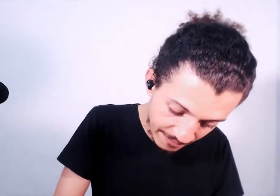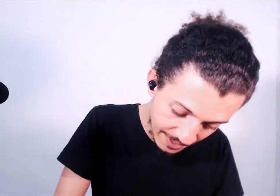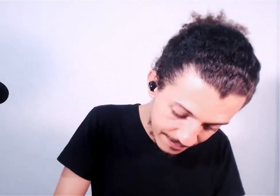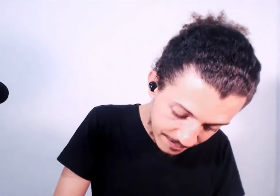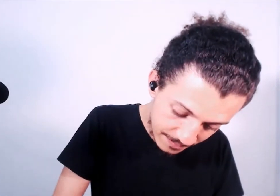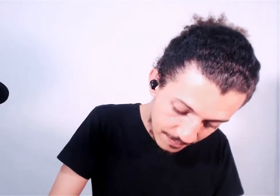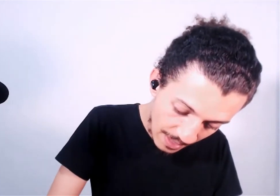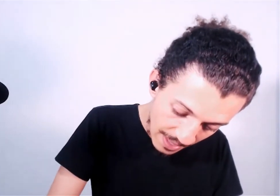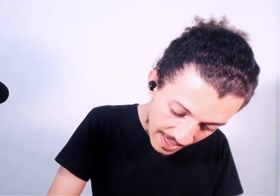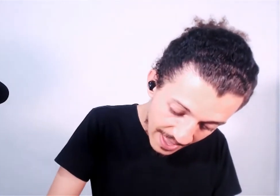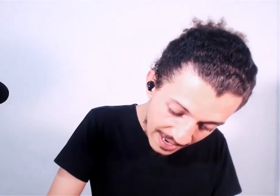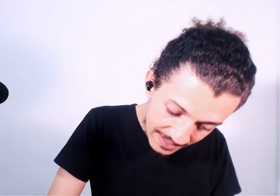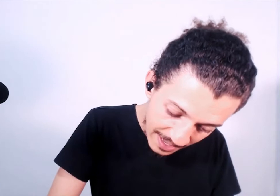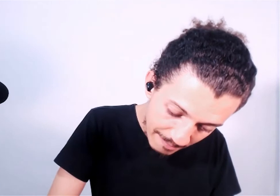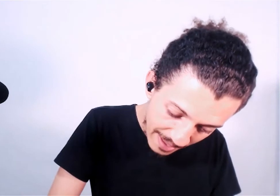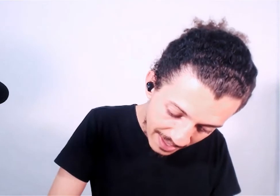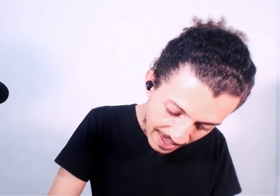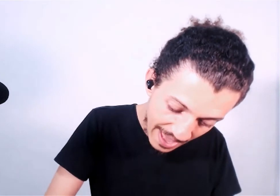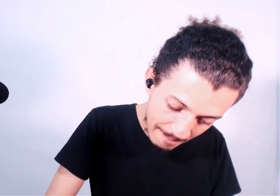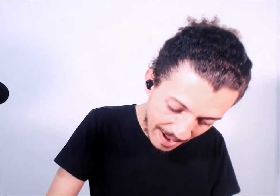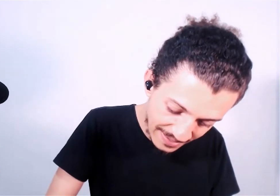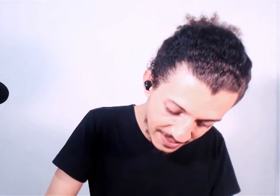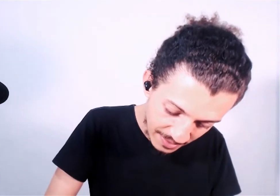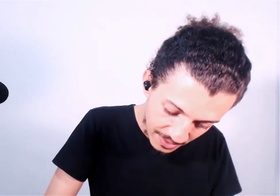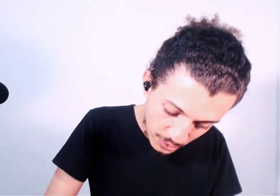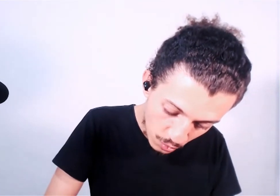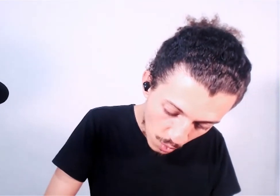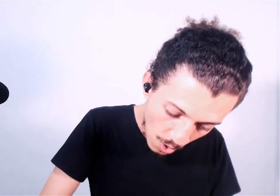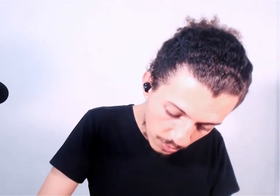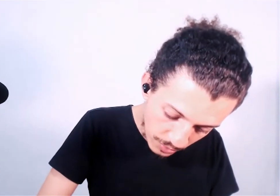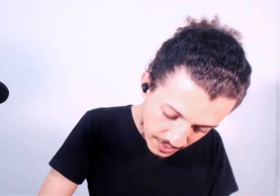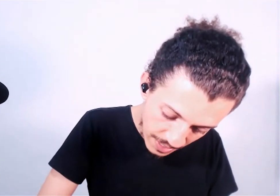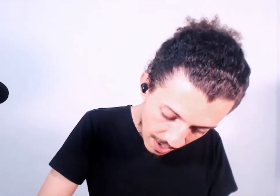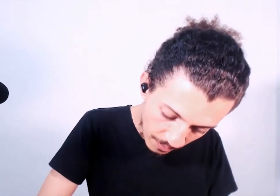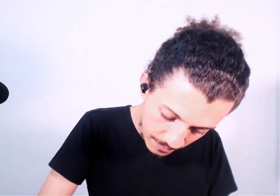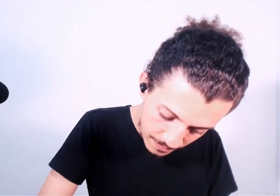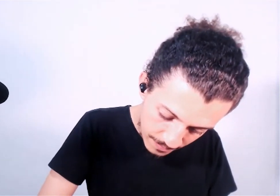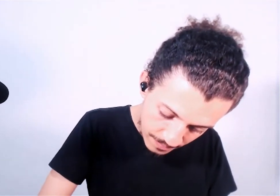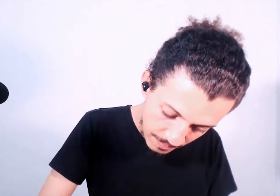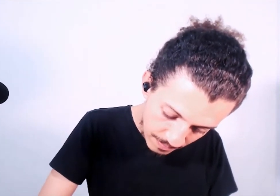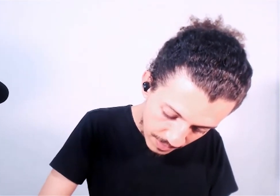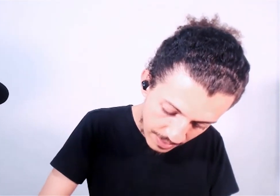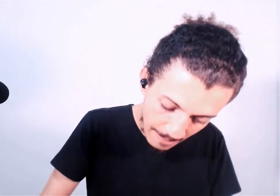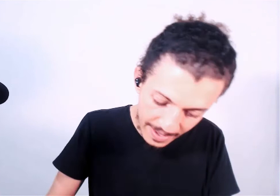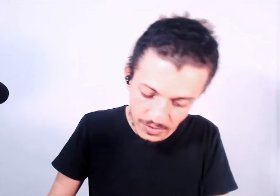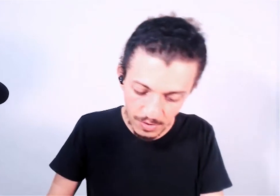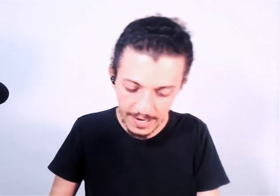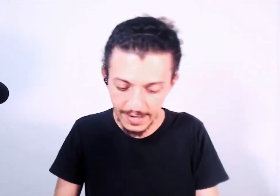escrevi, ele também é a base de um outro sinal que eu acabei de colocar aqui,